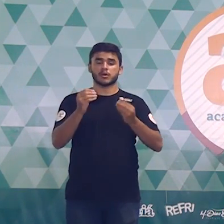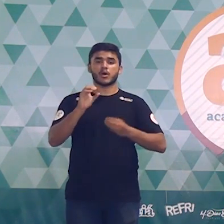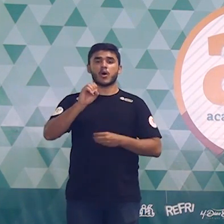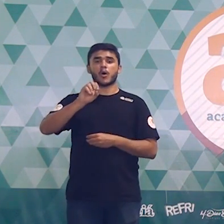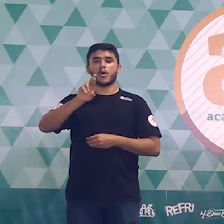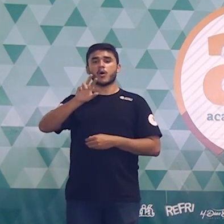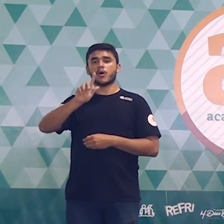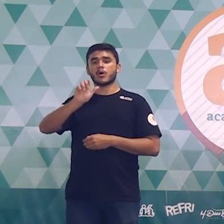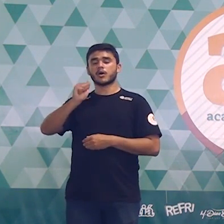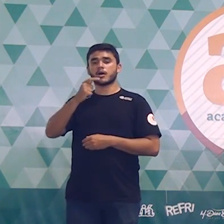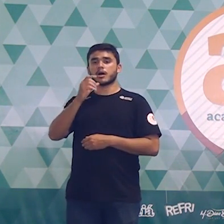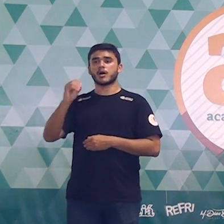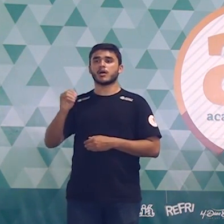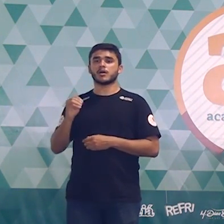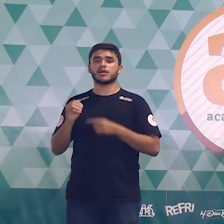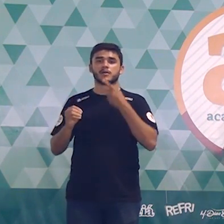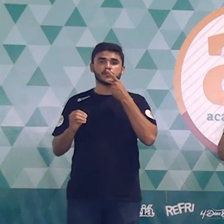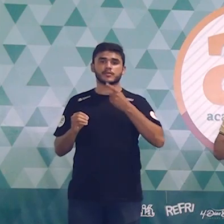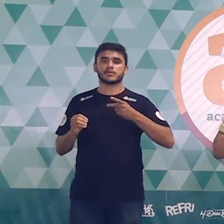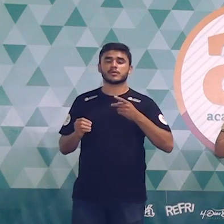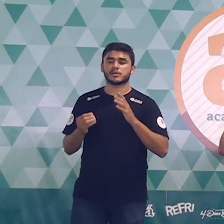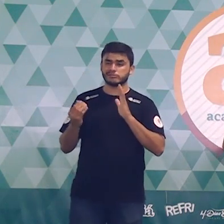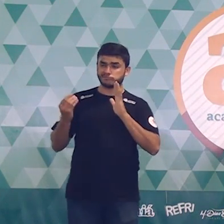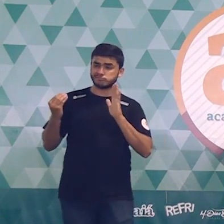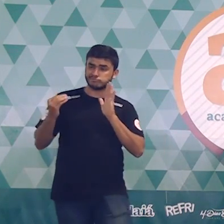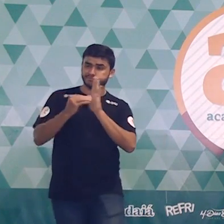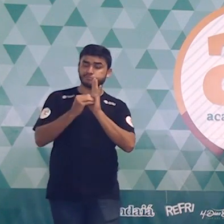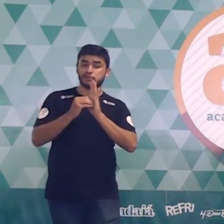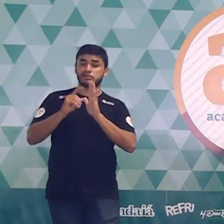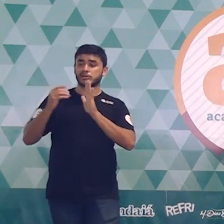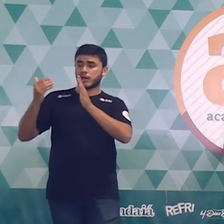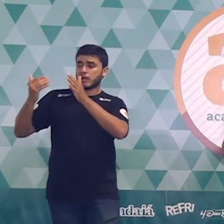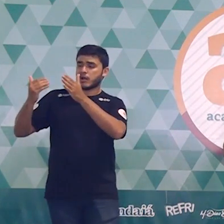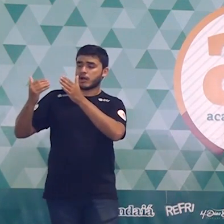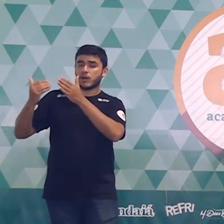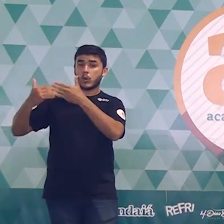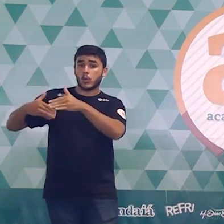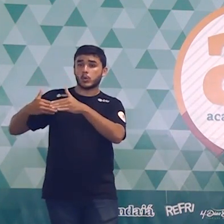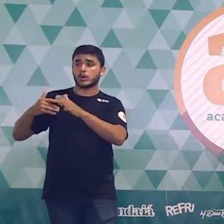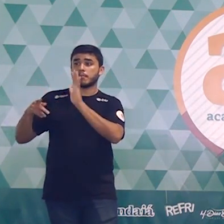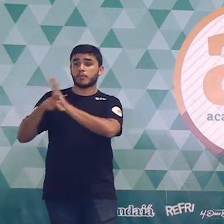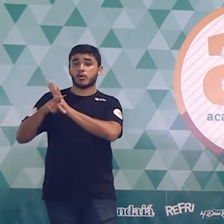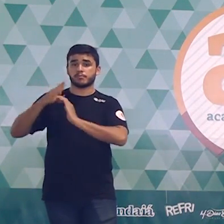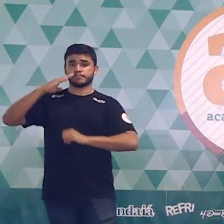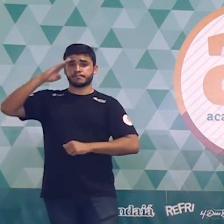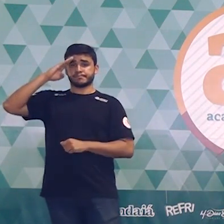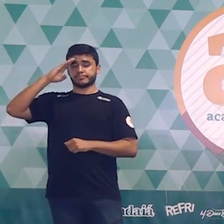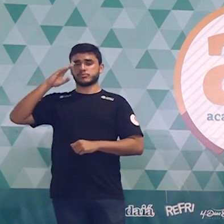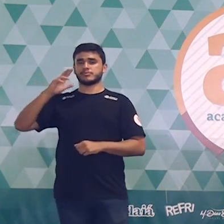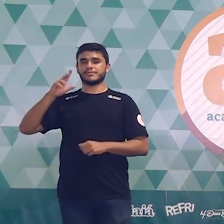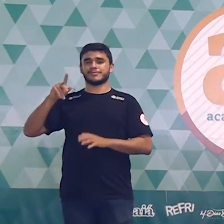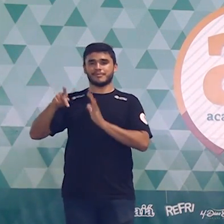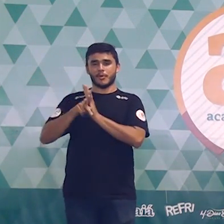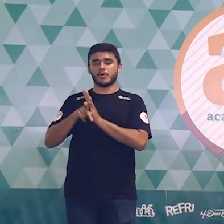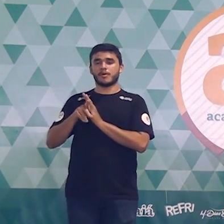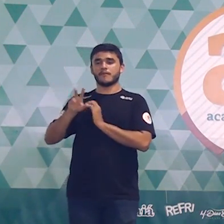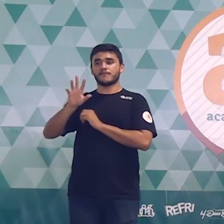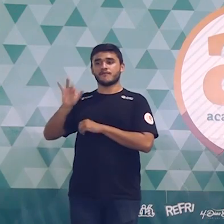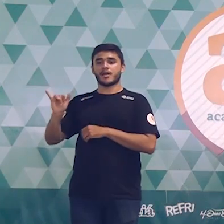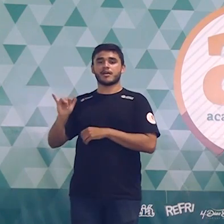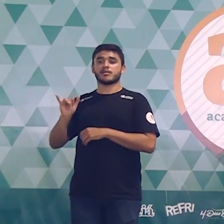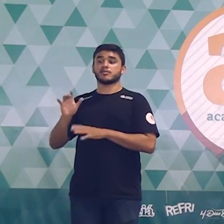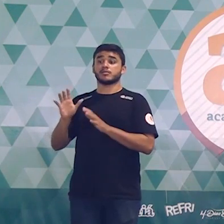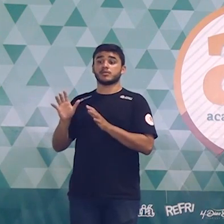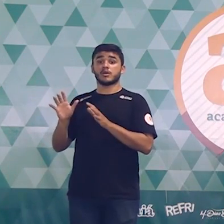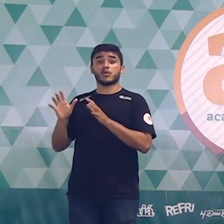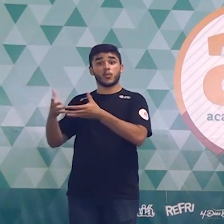Menino, será que a VUNESP repetiria? Gente, aqui não é módulo de adivinhação